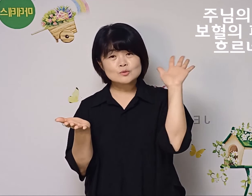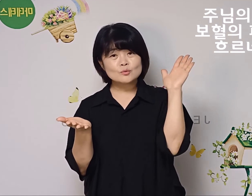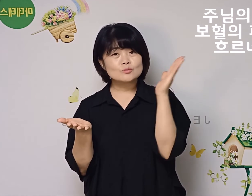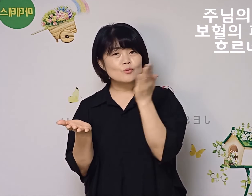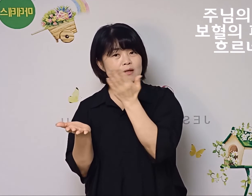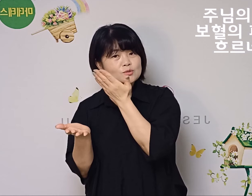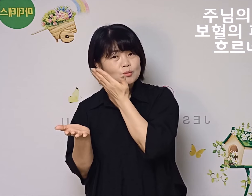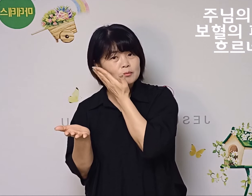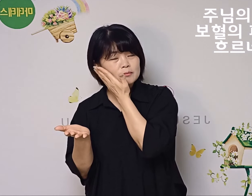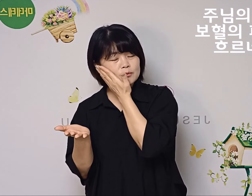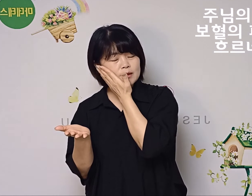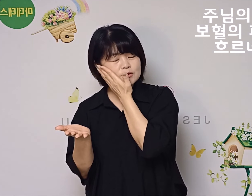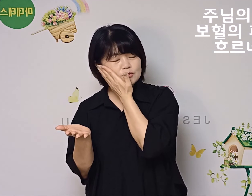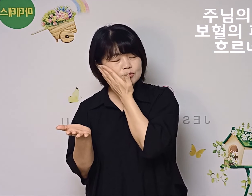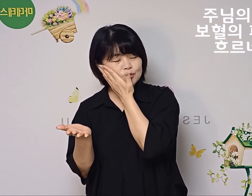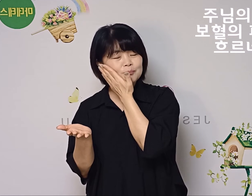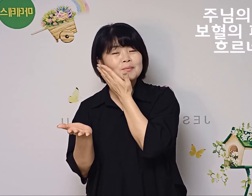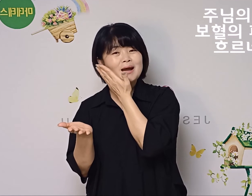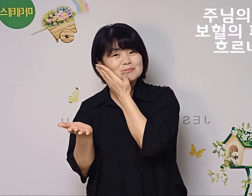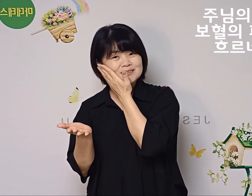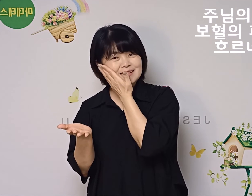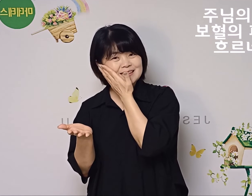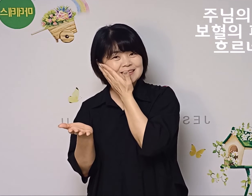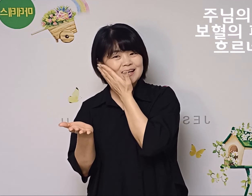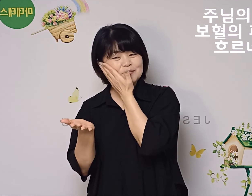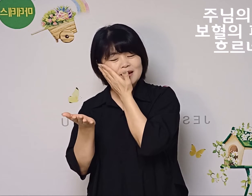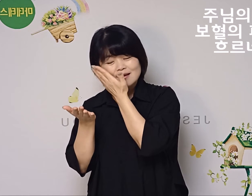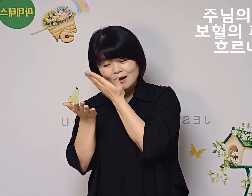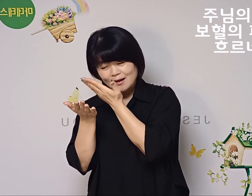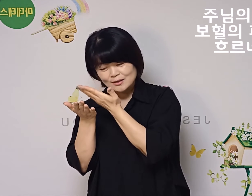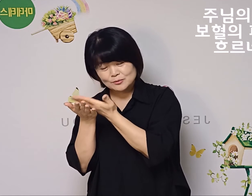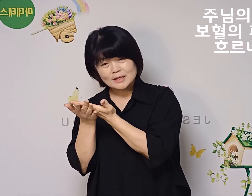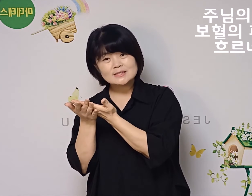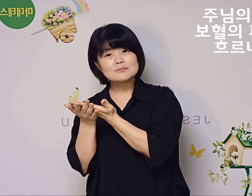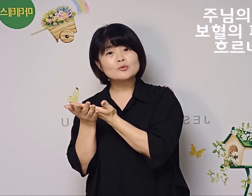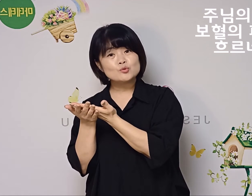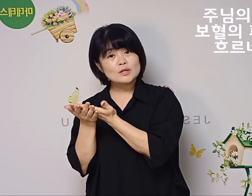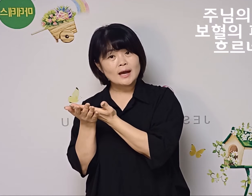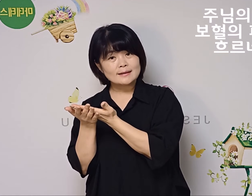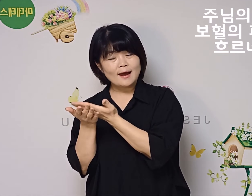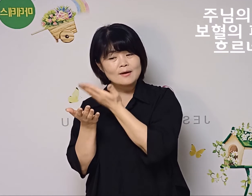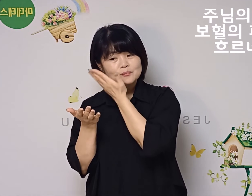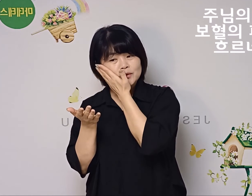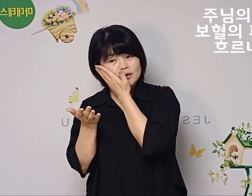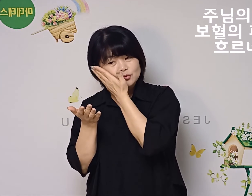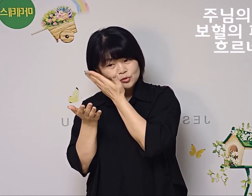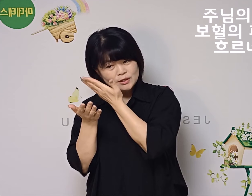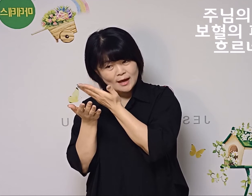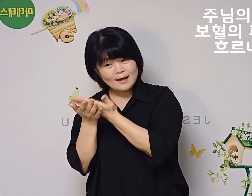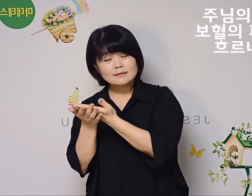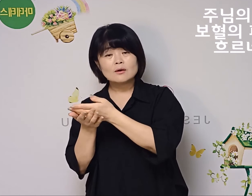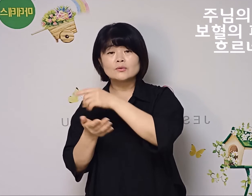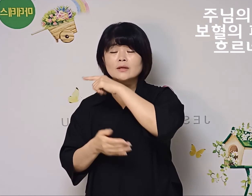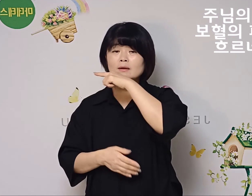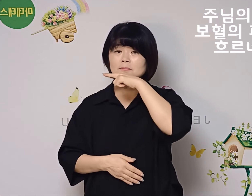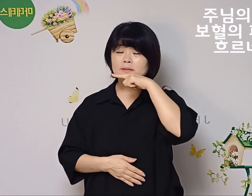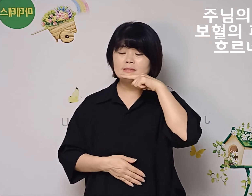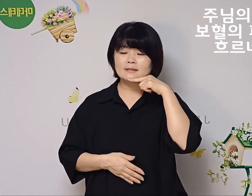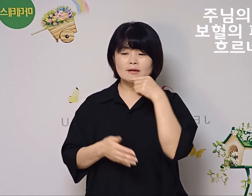오른손으로 왼쪽 뺨을 대신 다음에 아래로 내리시면 귀하다. 귀한 어떻게 해요? 피잖아요.